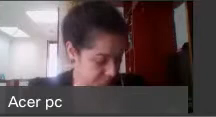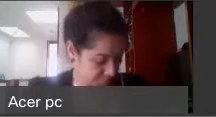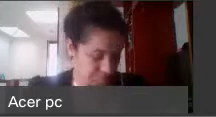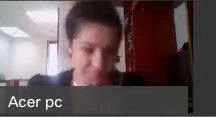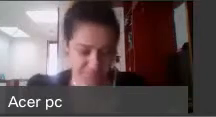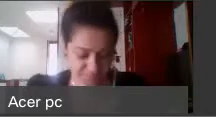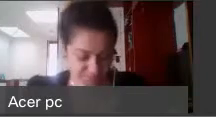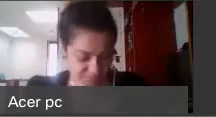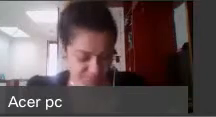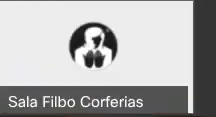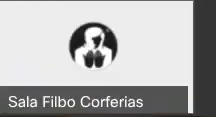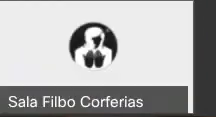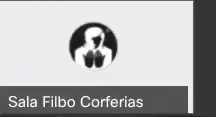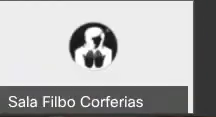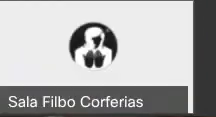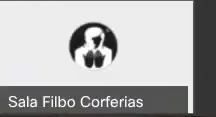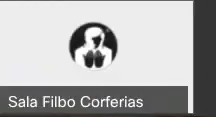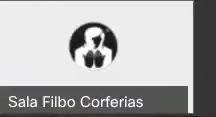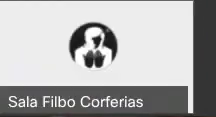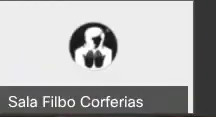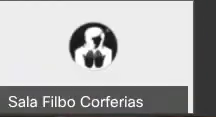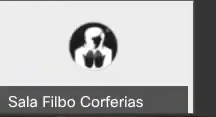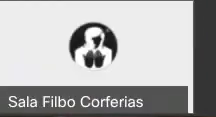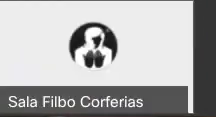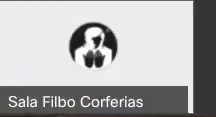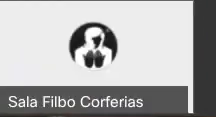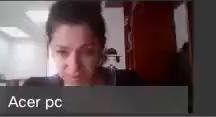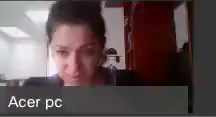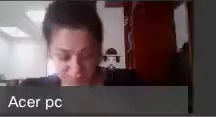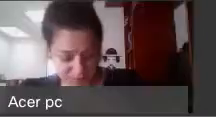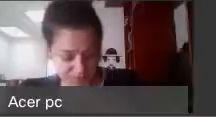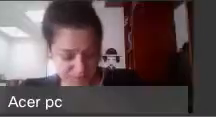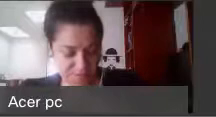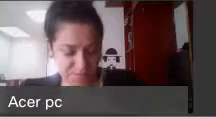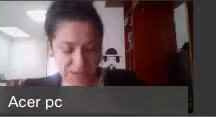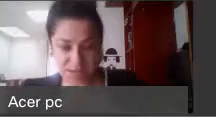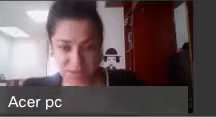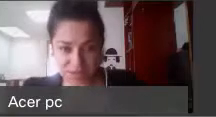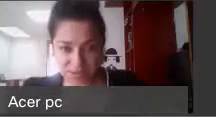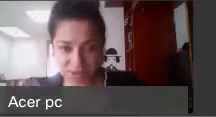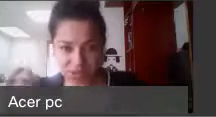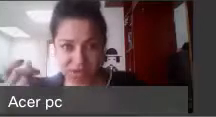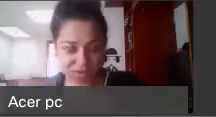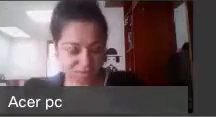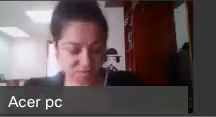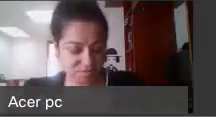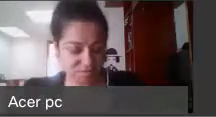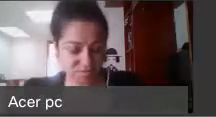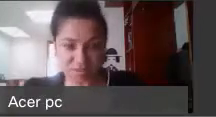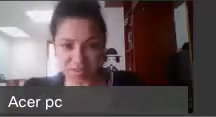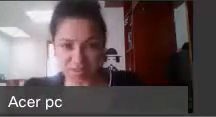Hola, Andrea. Hola, buenas tardes. ¿Cómo estás? Estoy